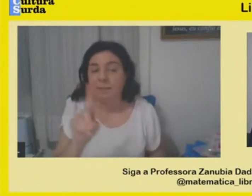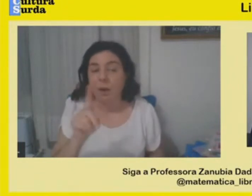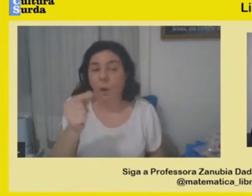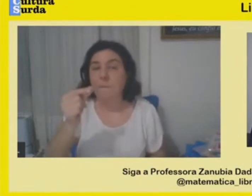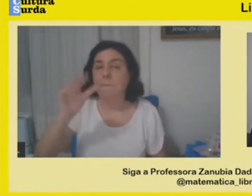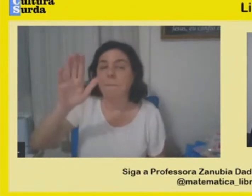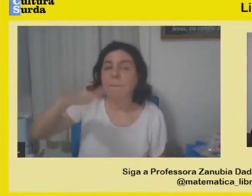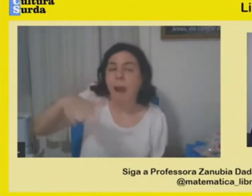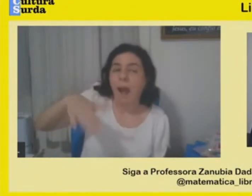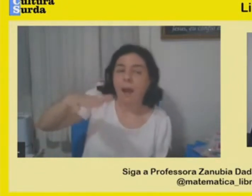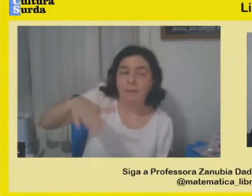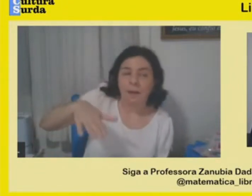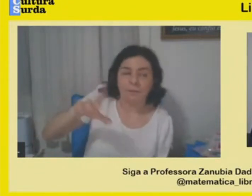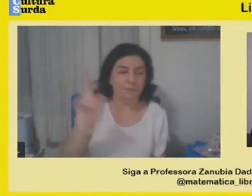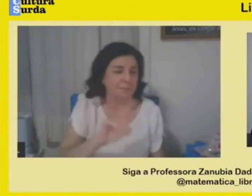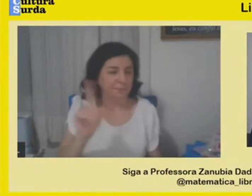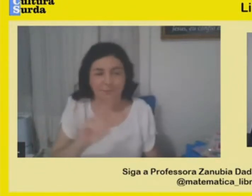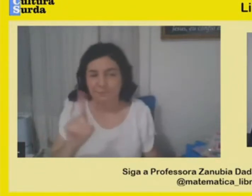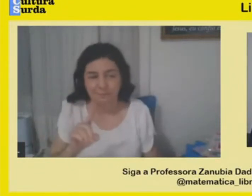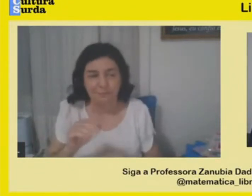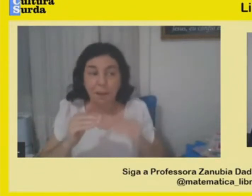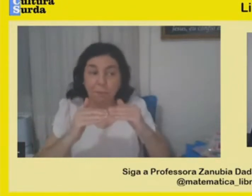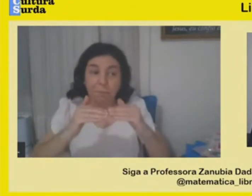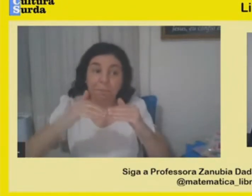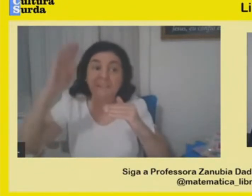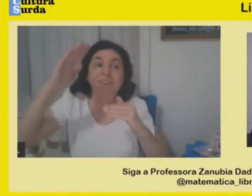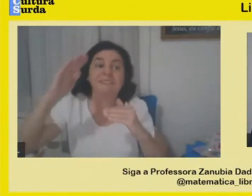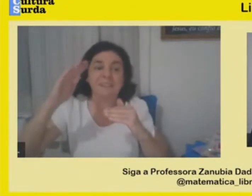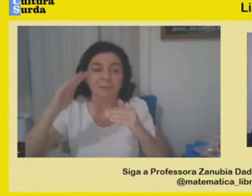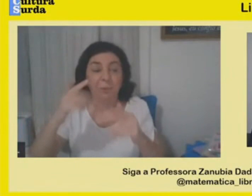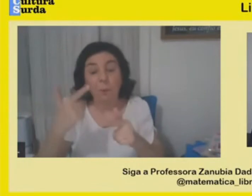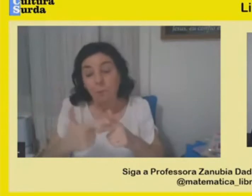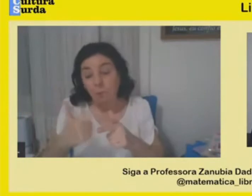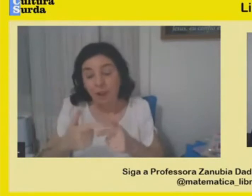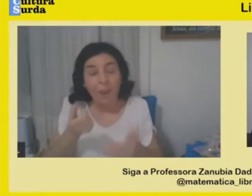é esse aqui, ó, tem meu nome atrás.